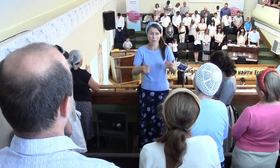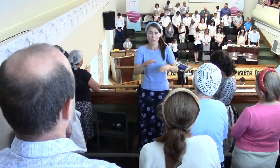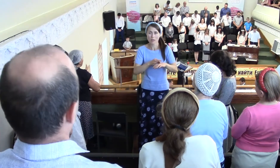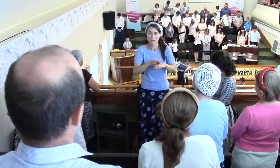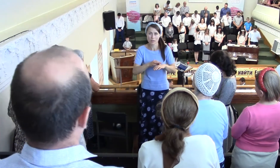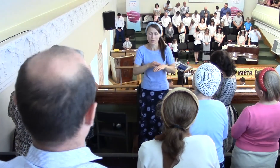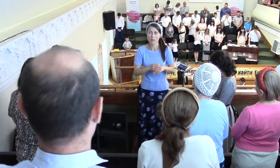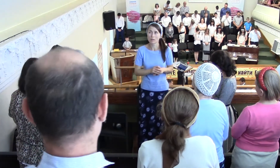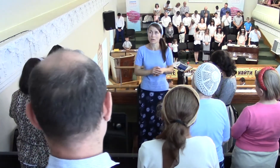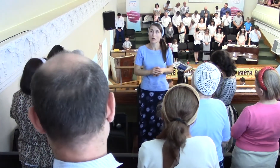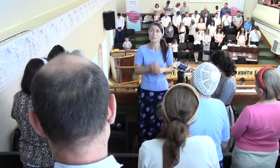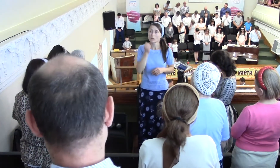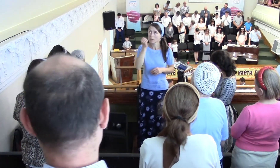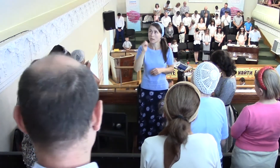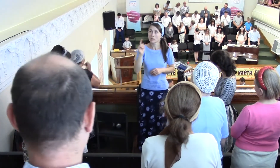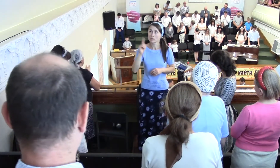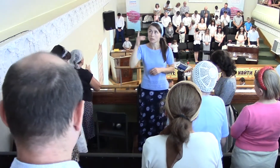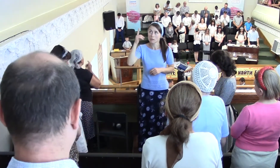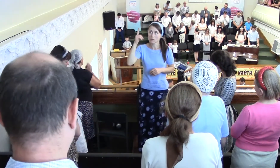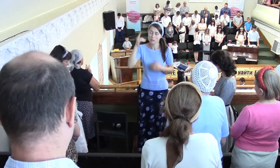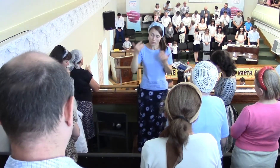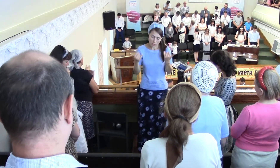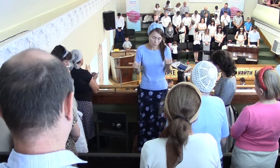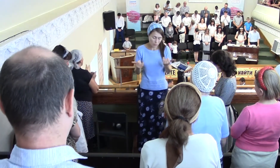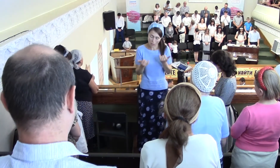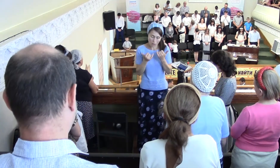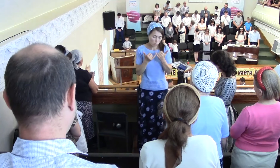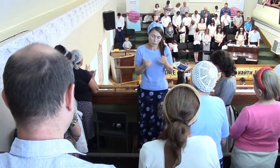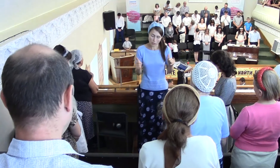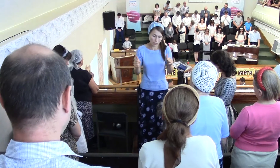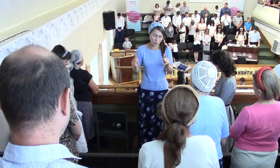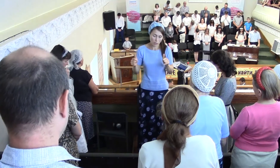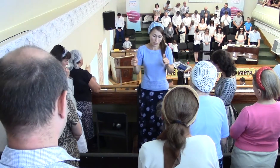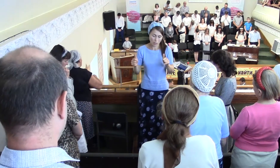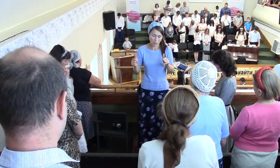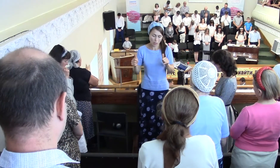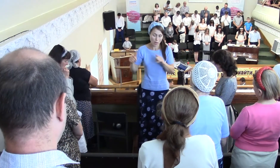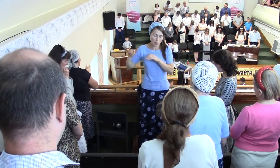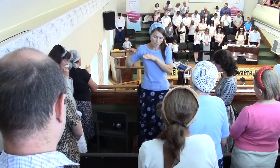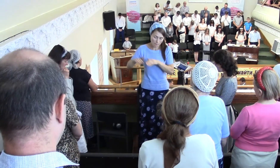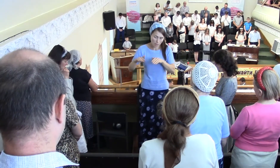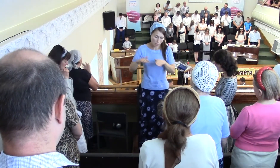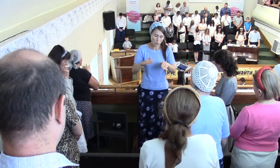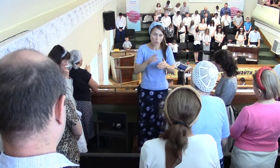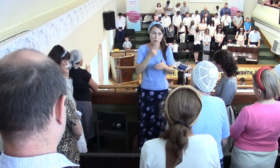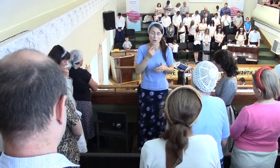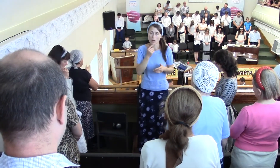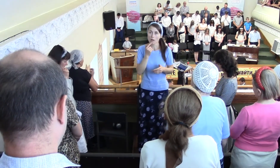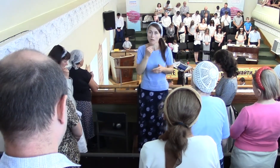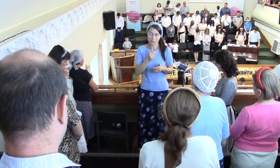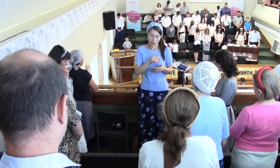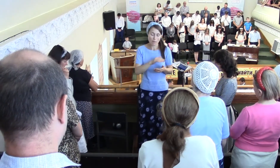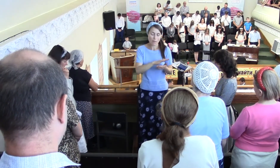благодарны за то, что, Господи, сегодня удивительный поток крови Иисуса Христа, Он продолжает еще спустя 2000